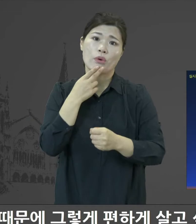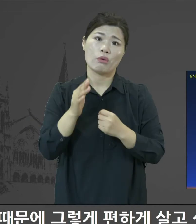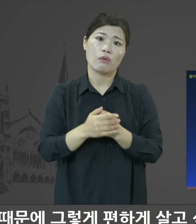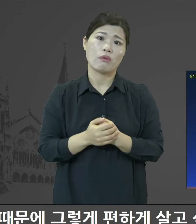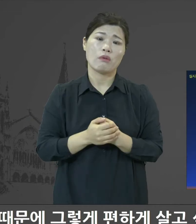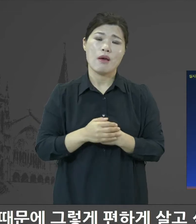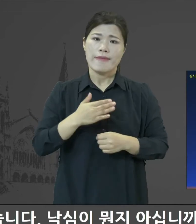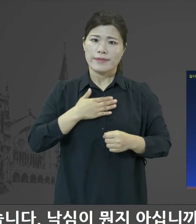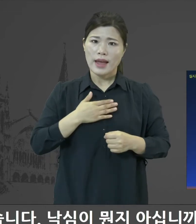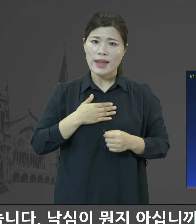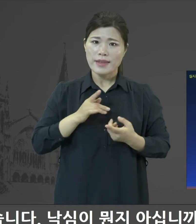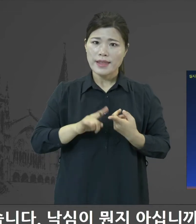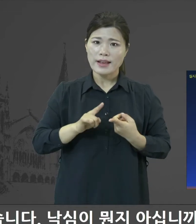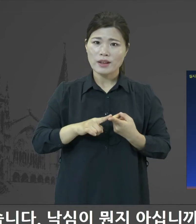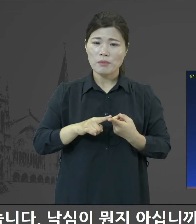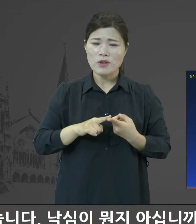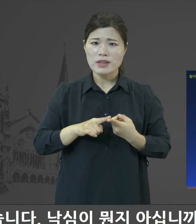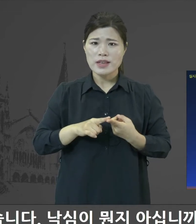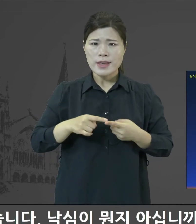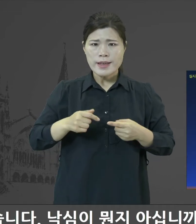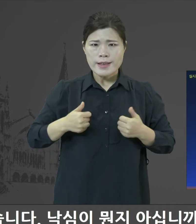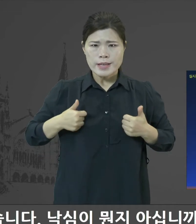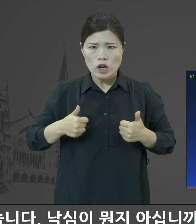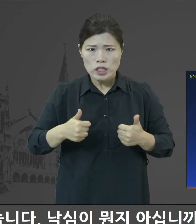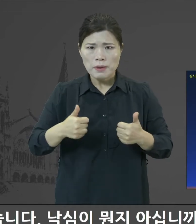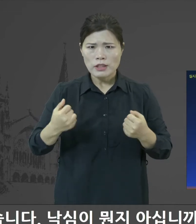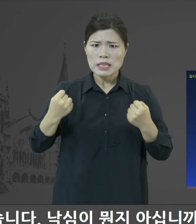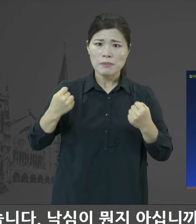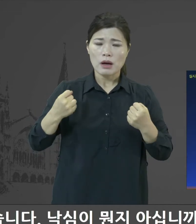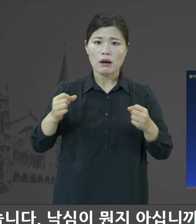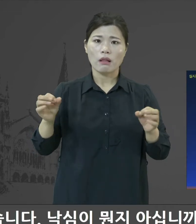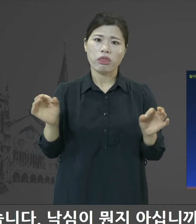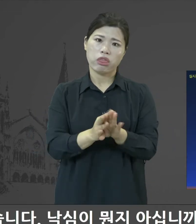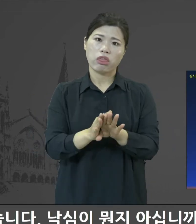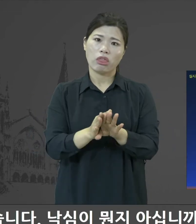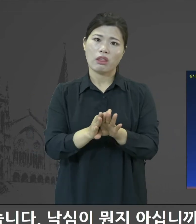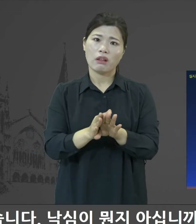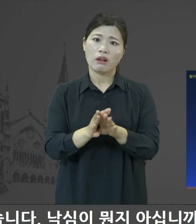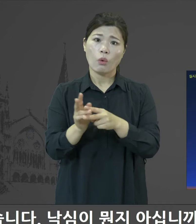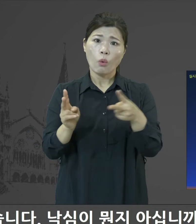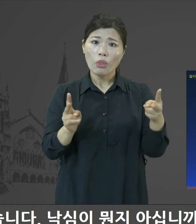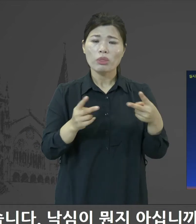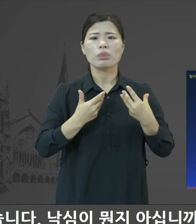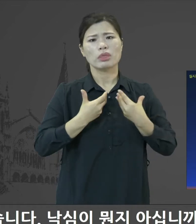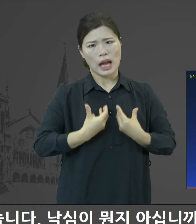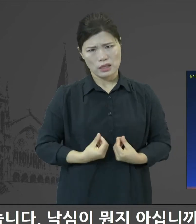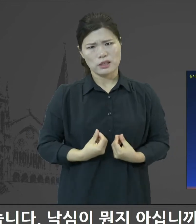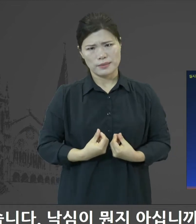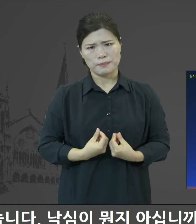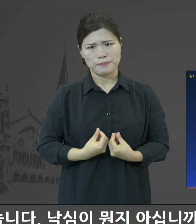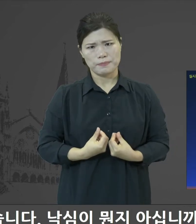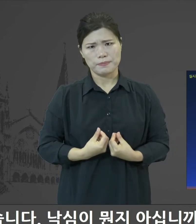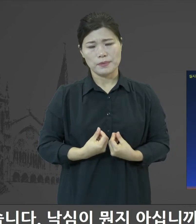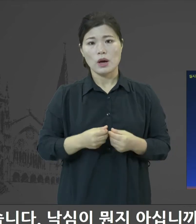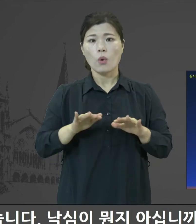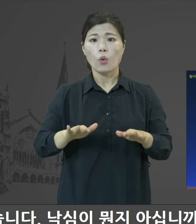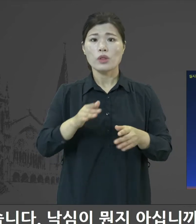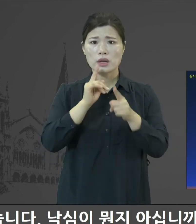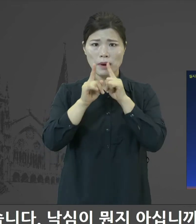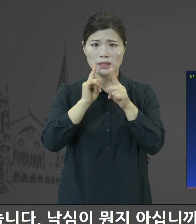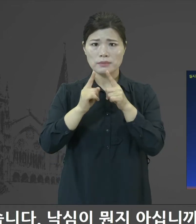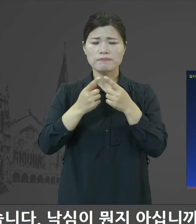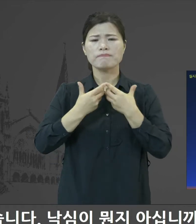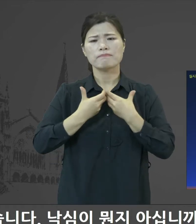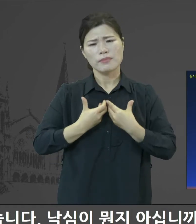나를 막 이렇게 몰고 나가는 그 힘이 없어진 상태가 낙심입니다. 오늘 말씀의 주제는